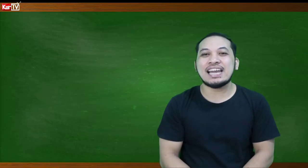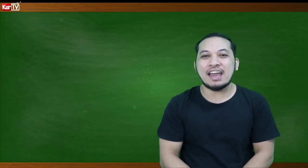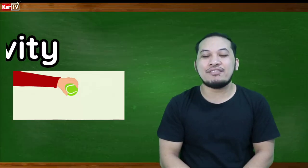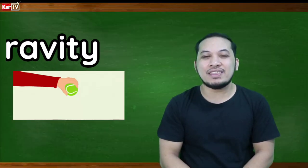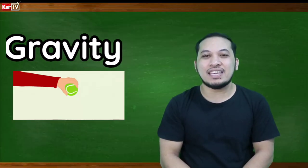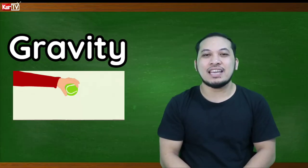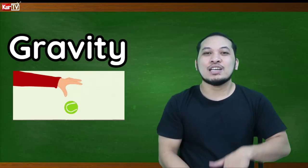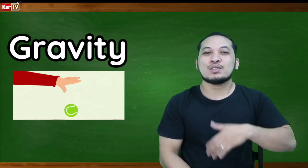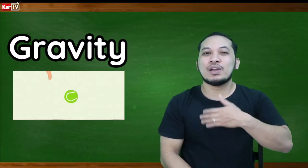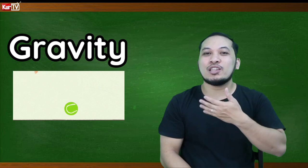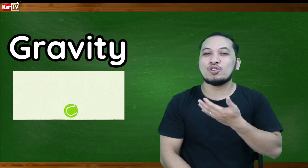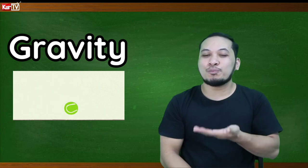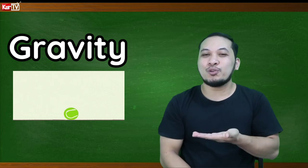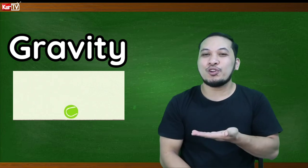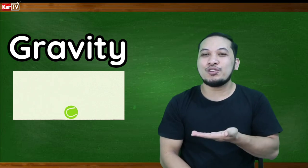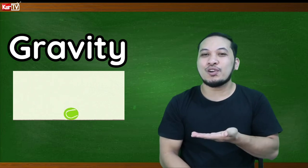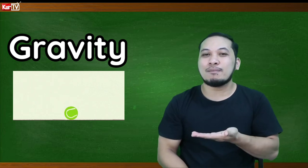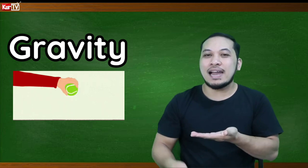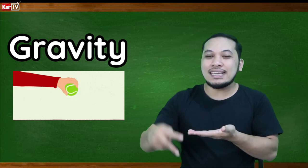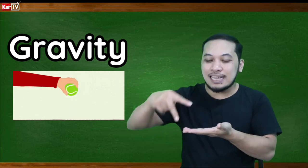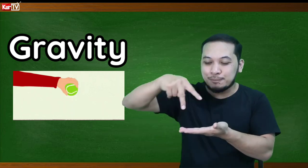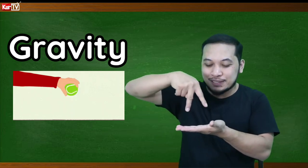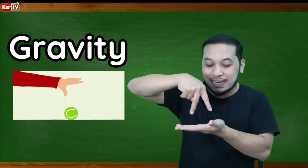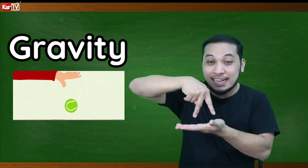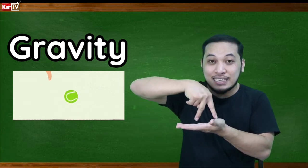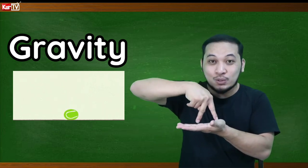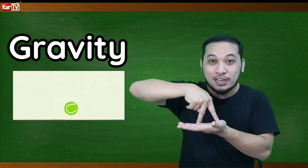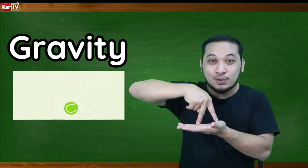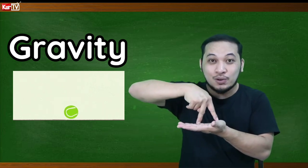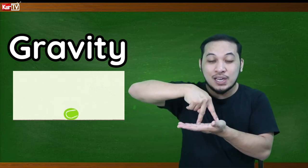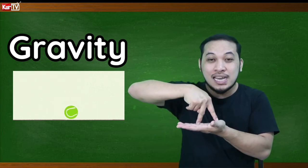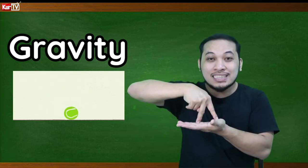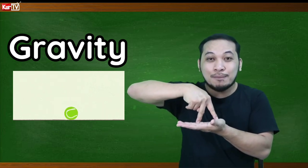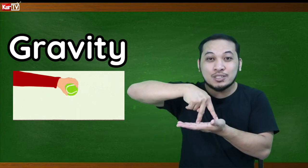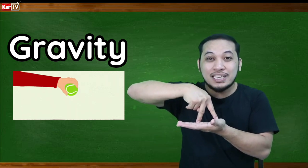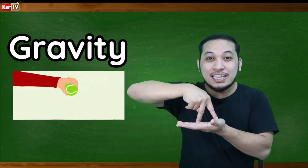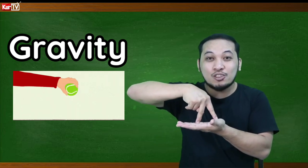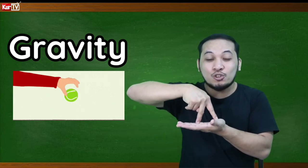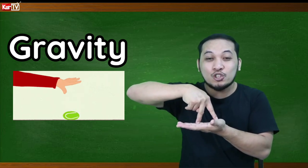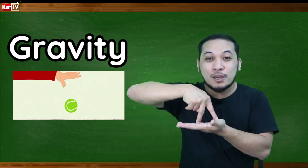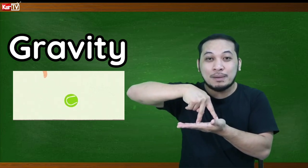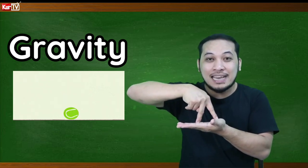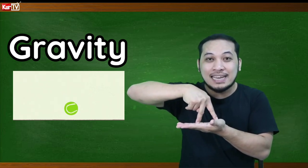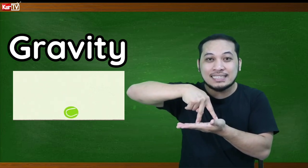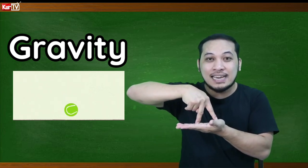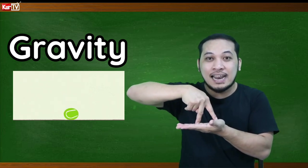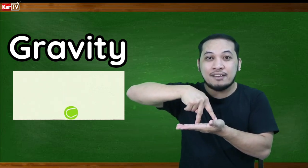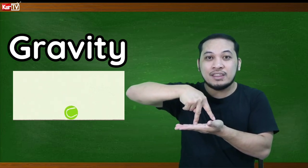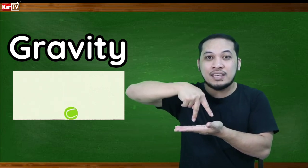gravity. So ganito nyo po yung inyong kamay, tapos nakaganito kayo, tapos ganito nyo siya pataas. Gravity.